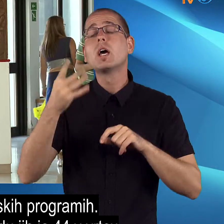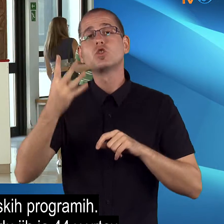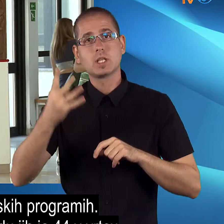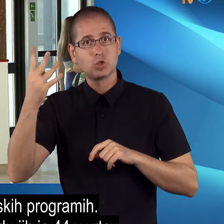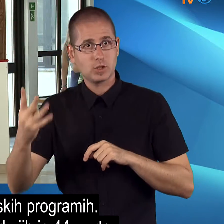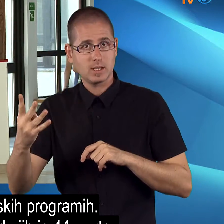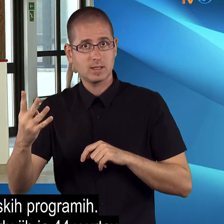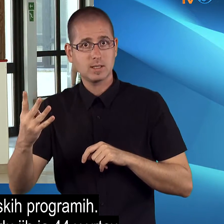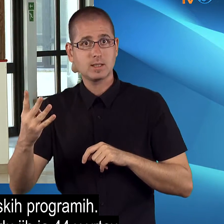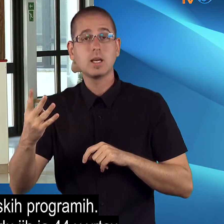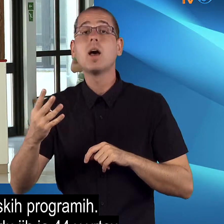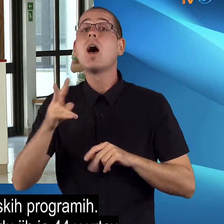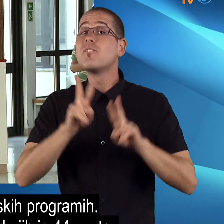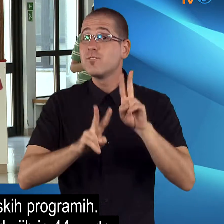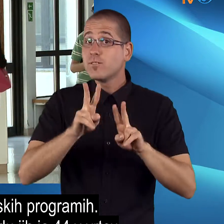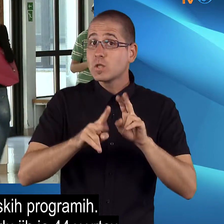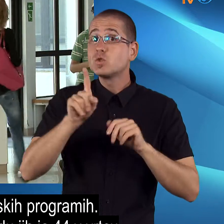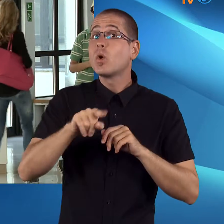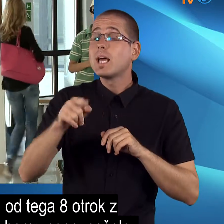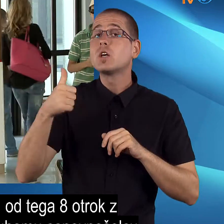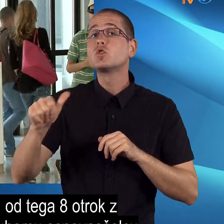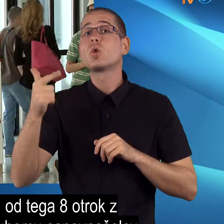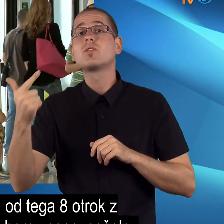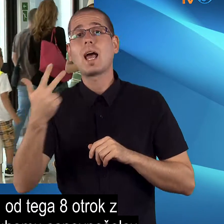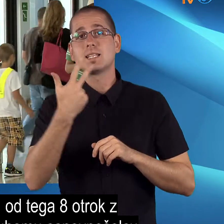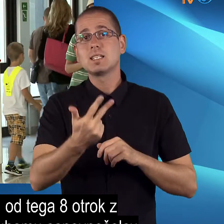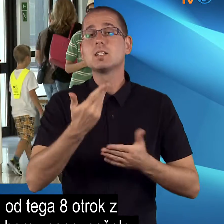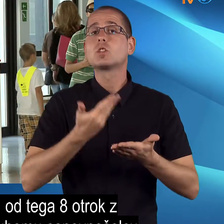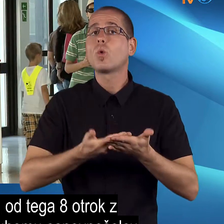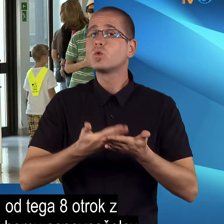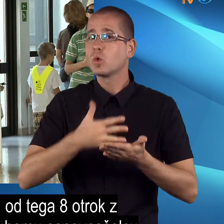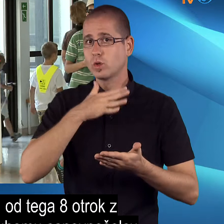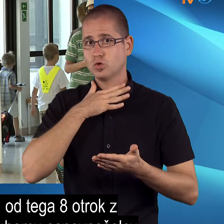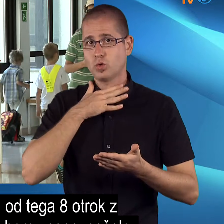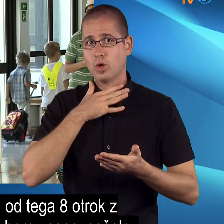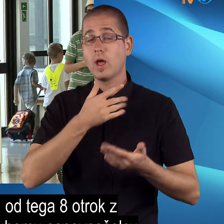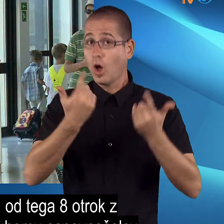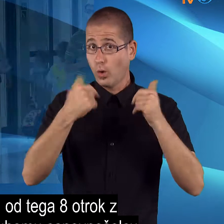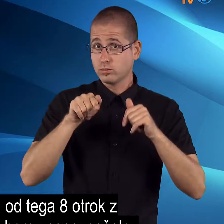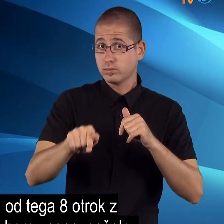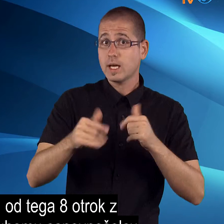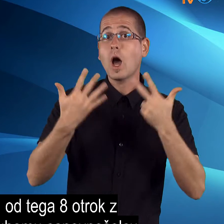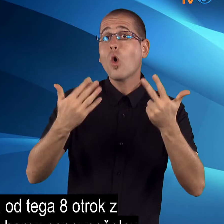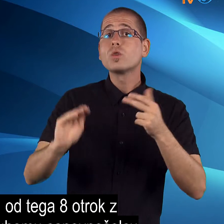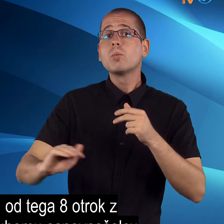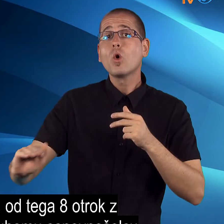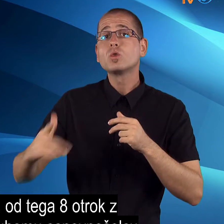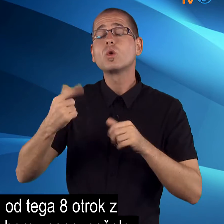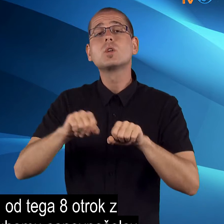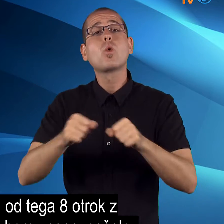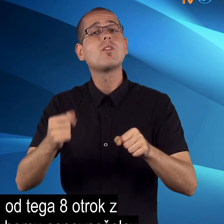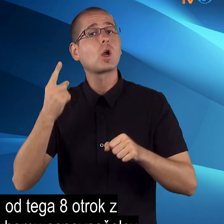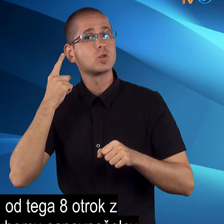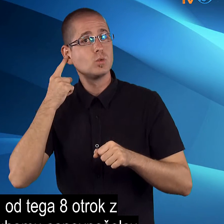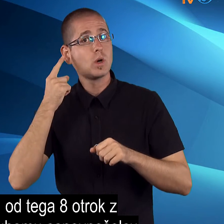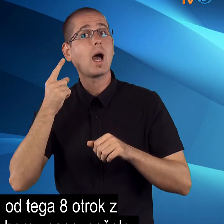zavodu jih je 44, v vrtcu in 132 v osnovni šoli, od tega 8 otrok z